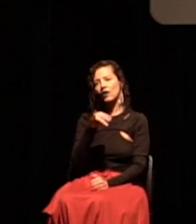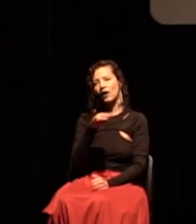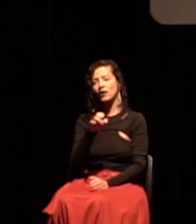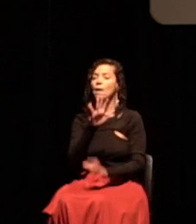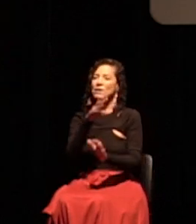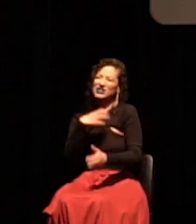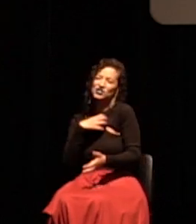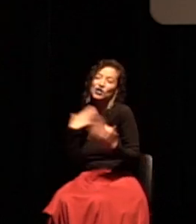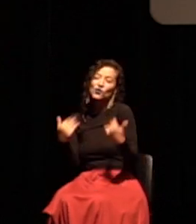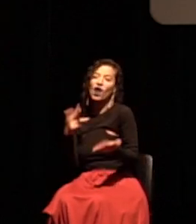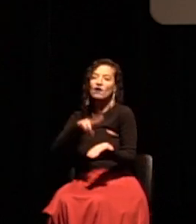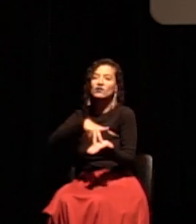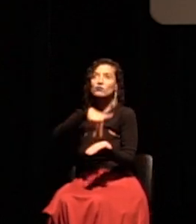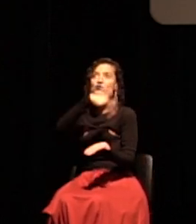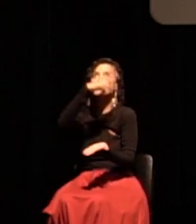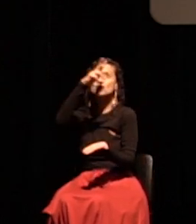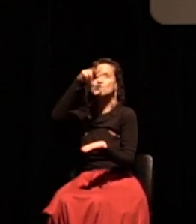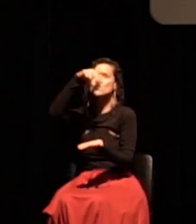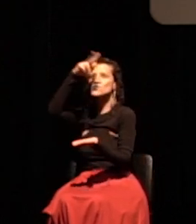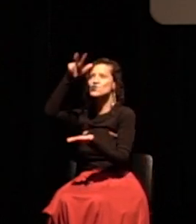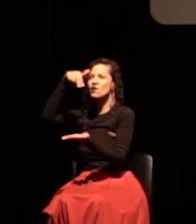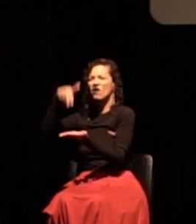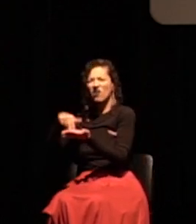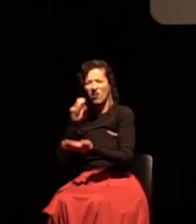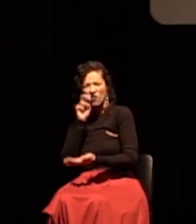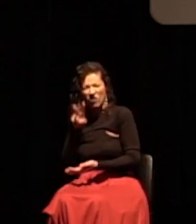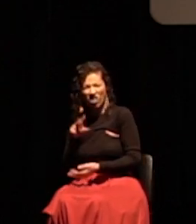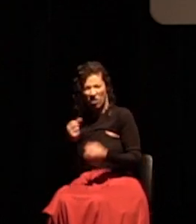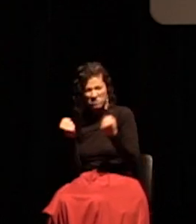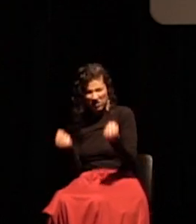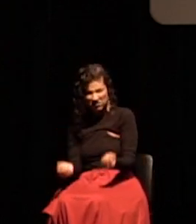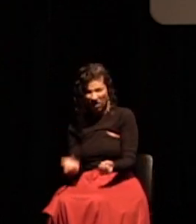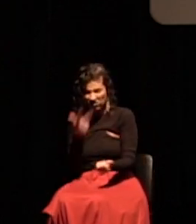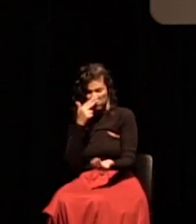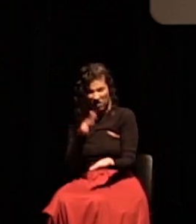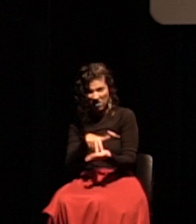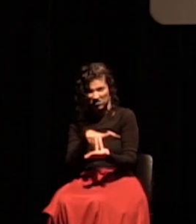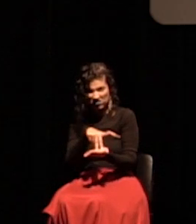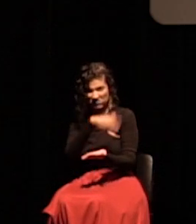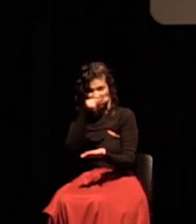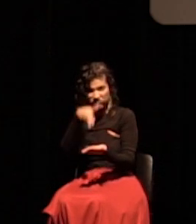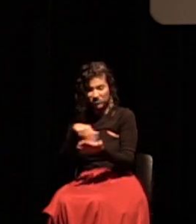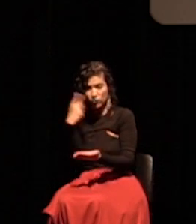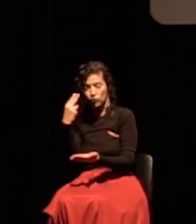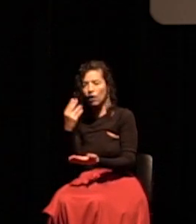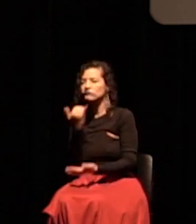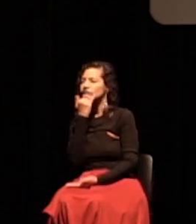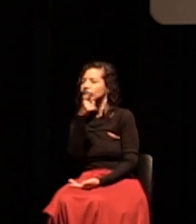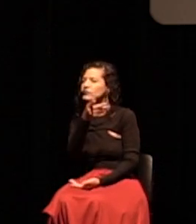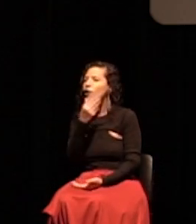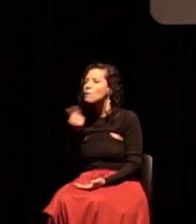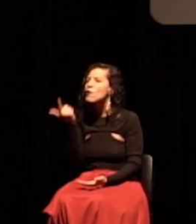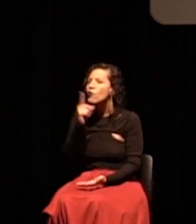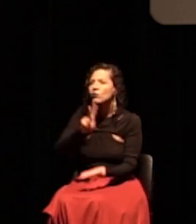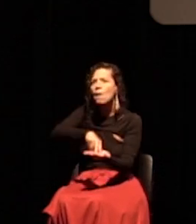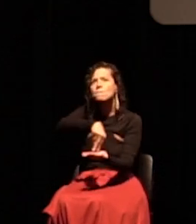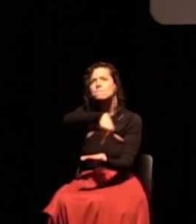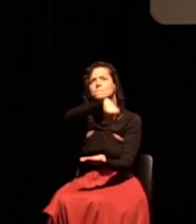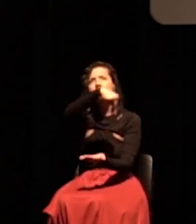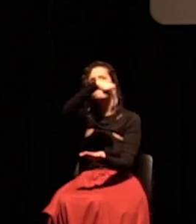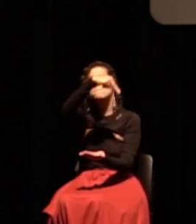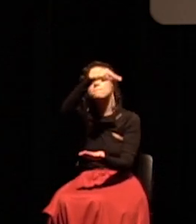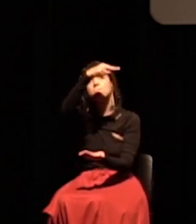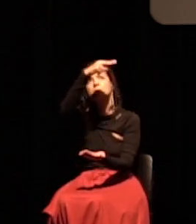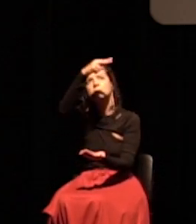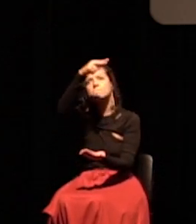não vai se levantar do solo. E ele salta e permanece quase instantes ali em sustentação, que é